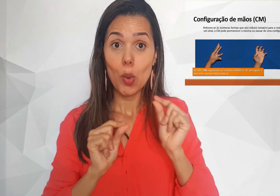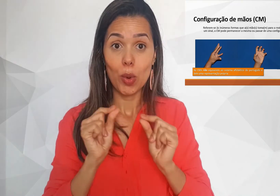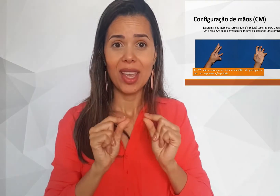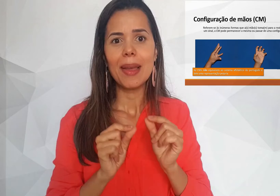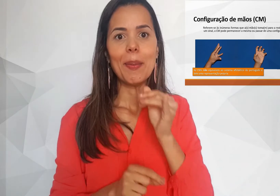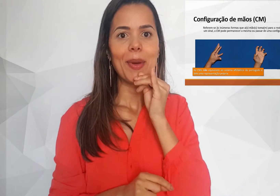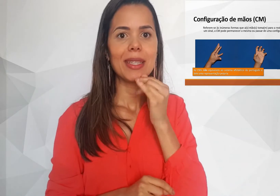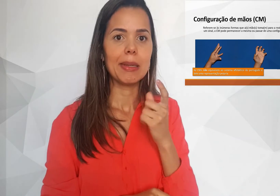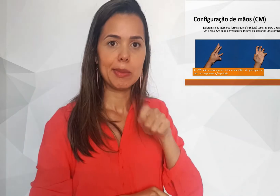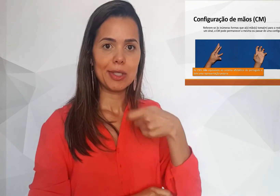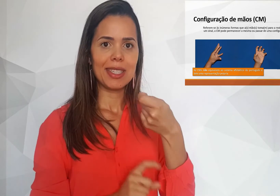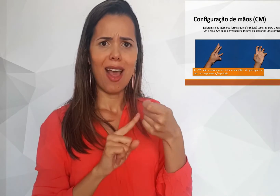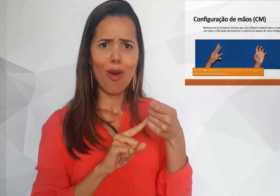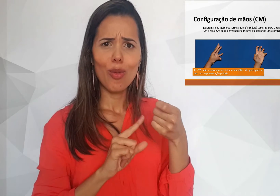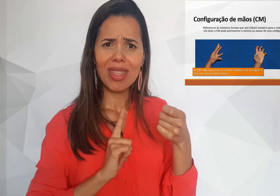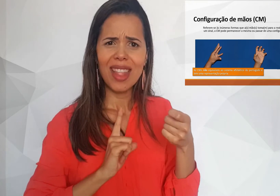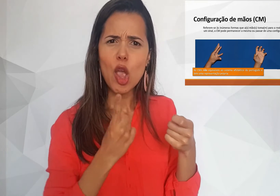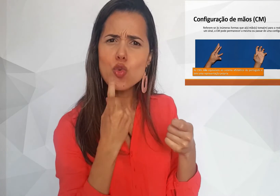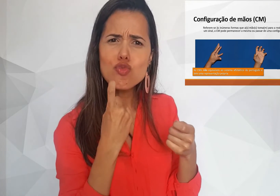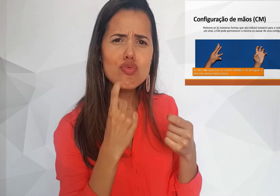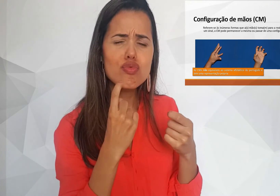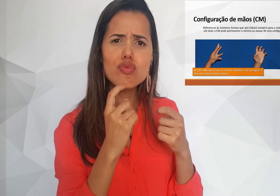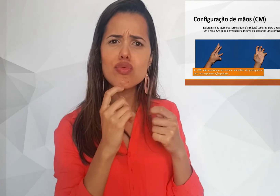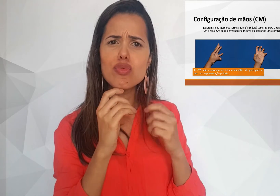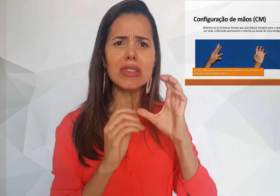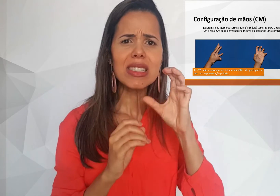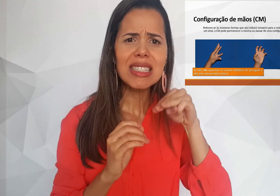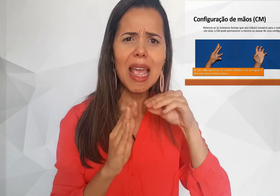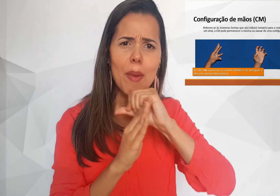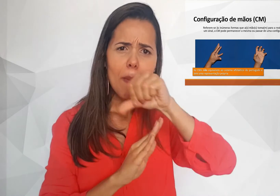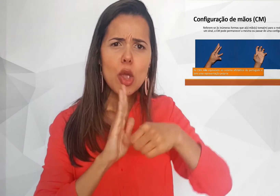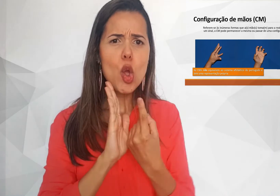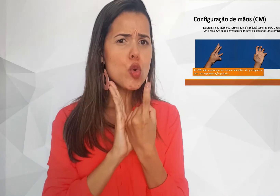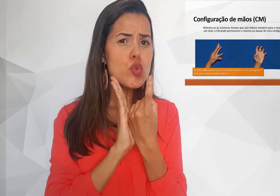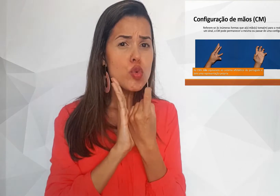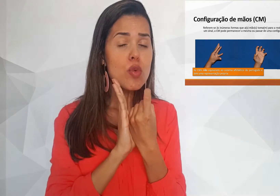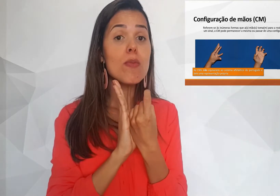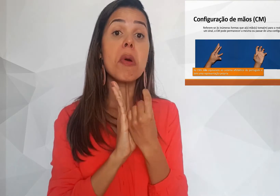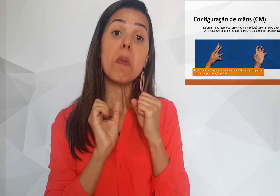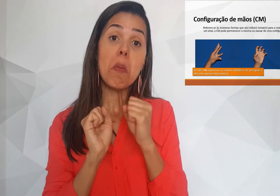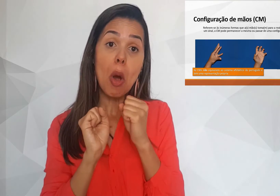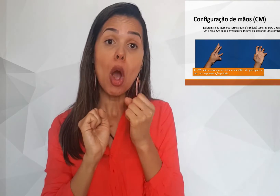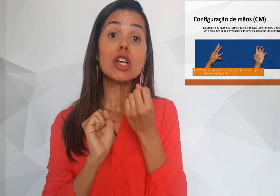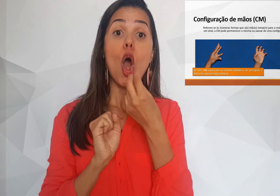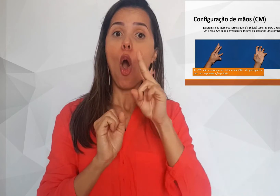gente saber que um sinal pode ter apenas uma configuração de mão ou mais que uma,